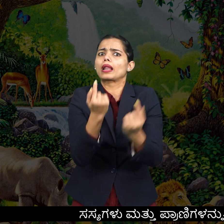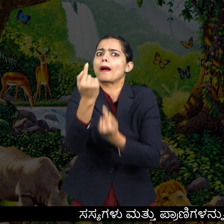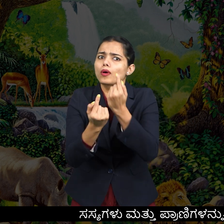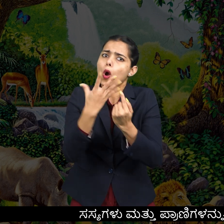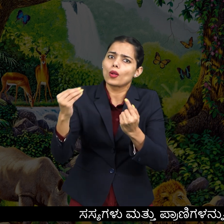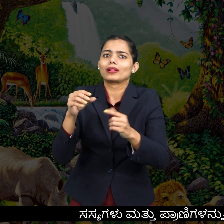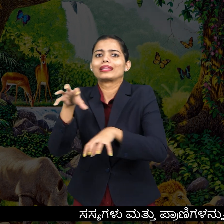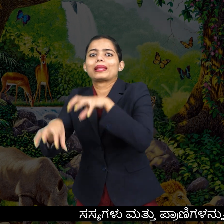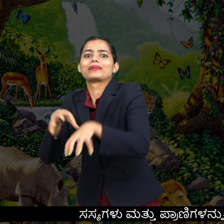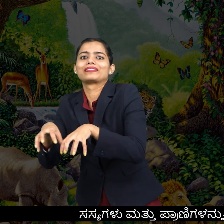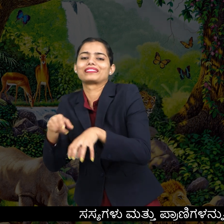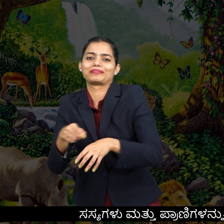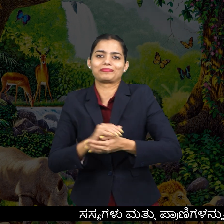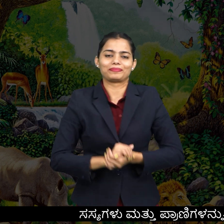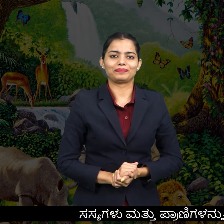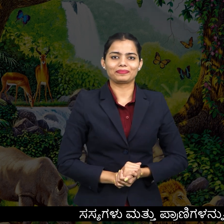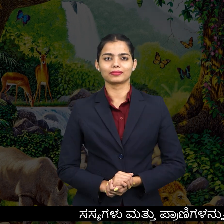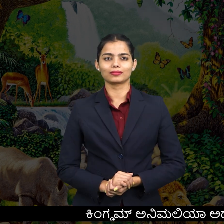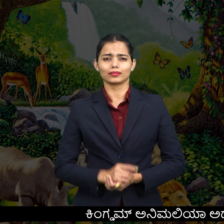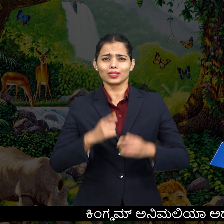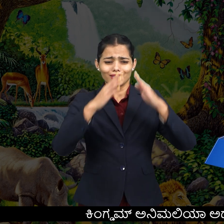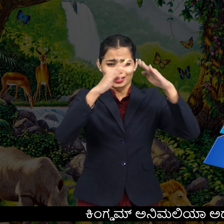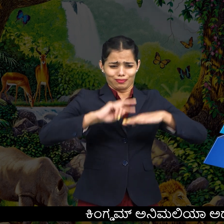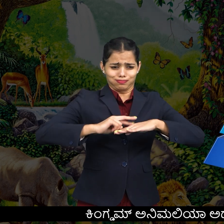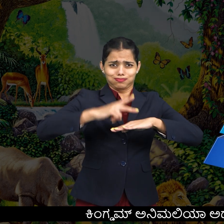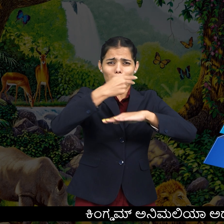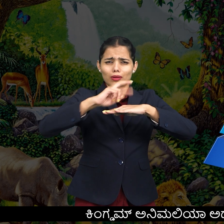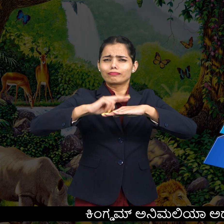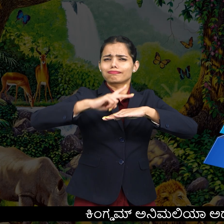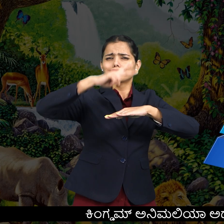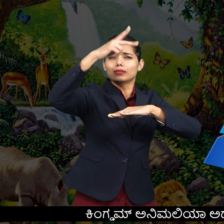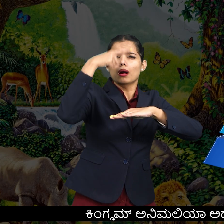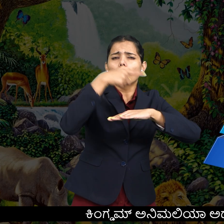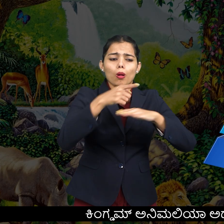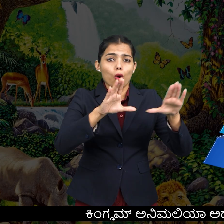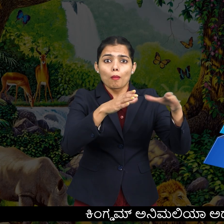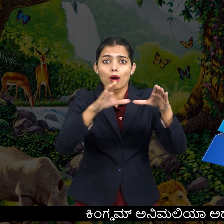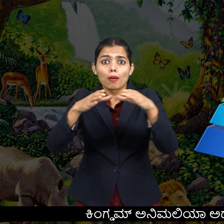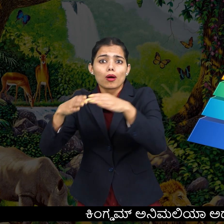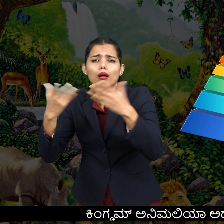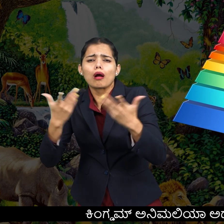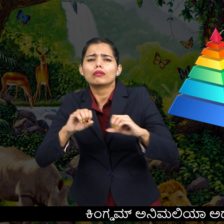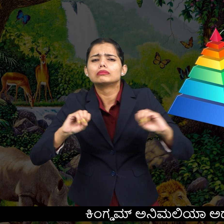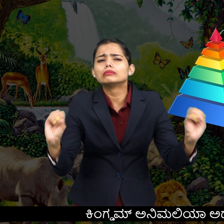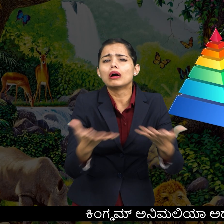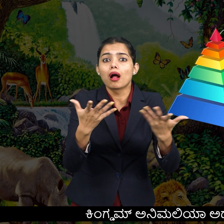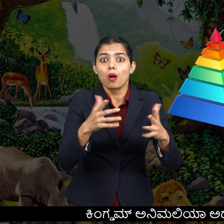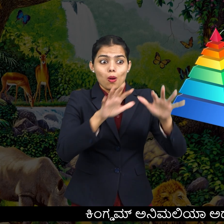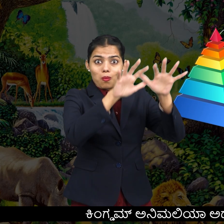ಪ್ರಾಣಿಗಳನ್ನು ಸ್ವತಂತ್ರವಾಗಿ ವರ್ಗೀಕರಿಸಿದ್ದಾರೆ. ಕಿಂಗ್ಡಮ್ ಅನಿಮಲಿಯಾ ಅಥವಾ